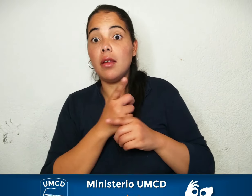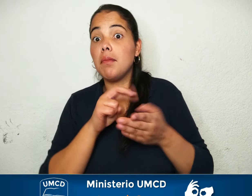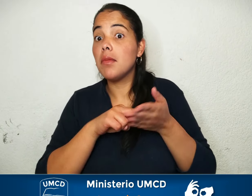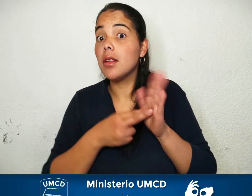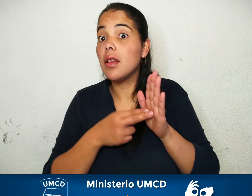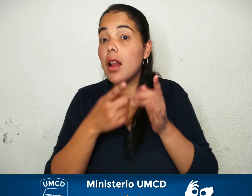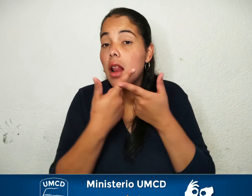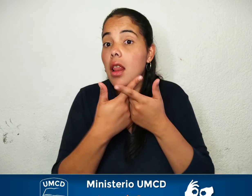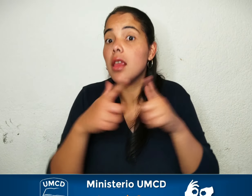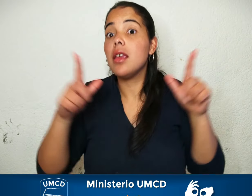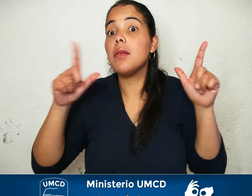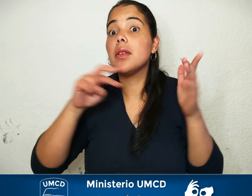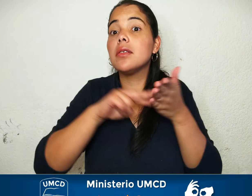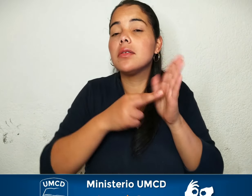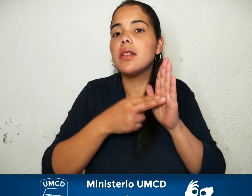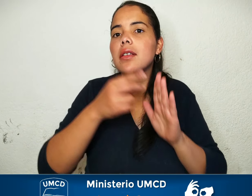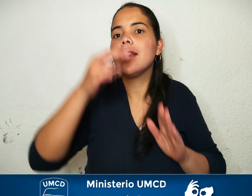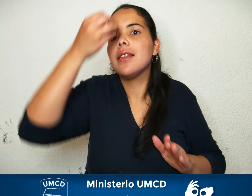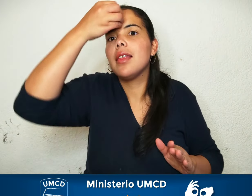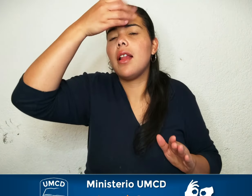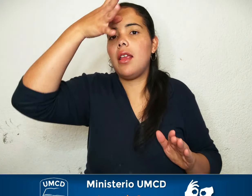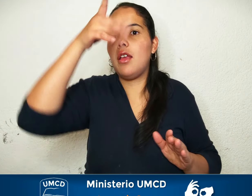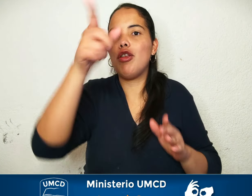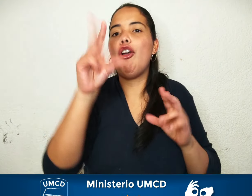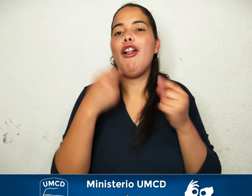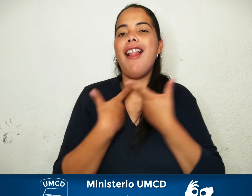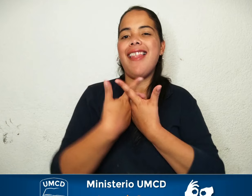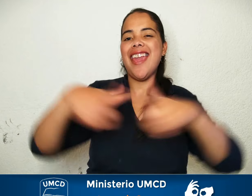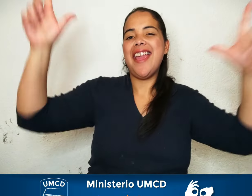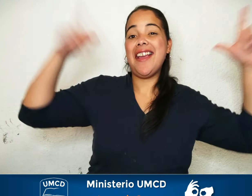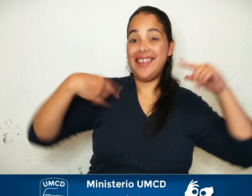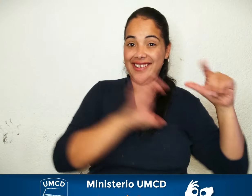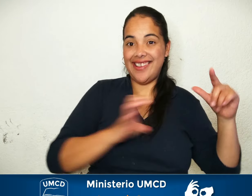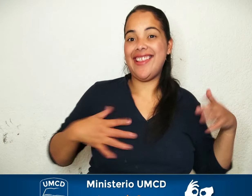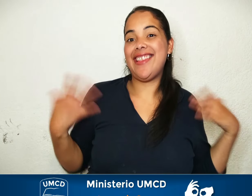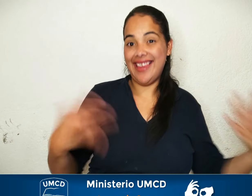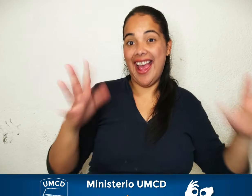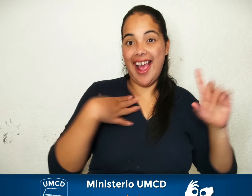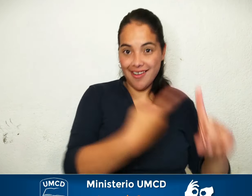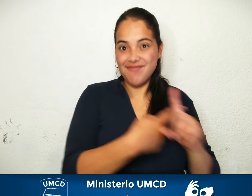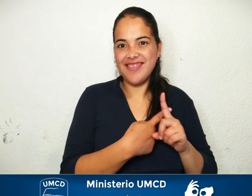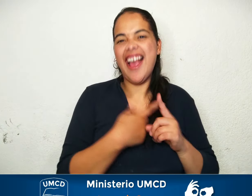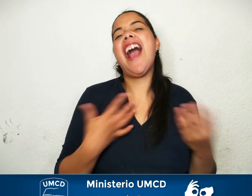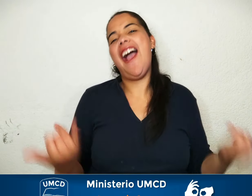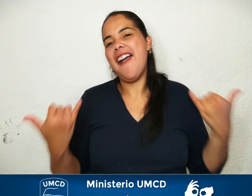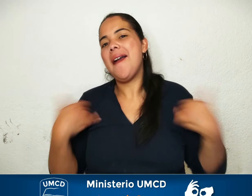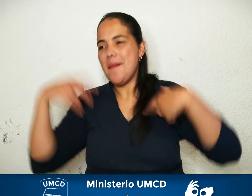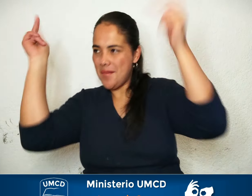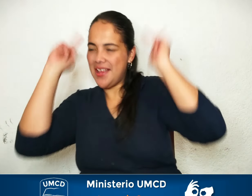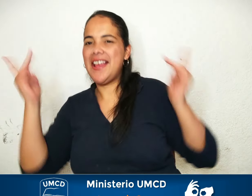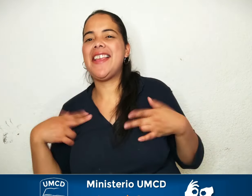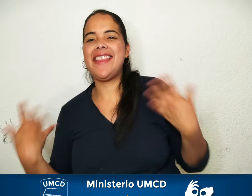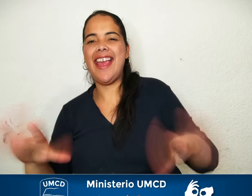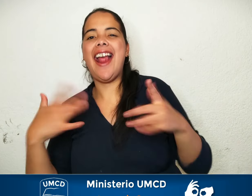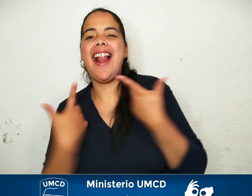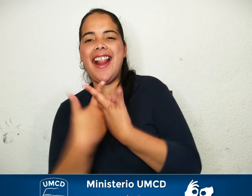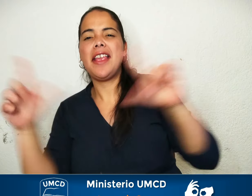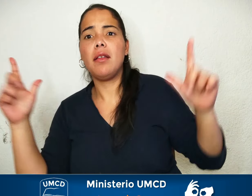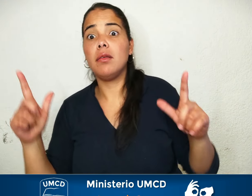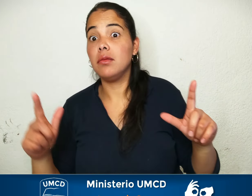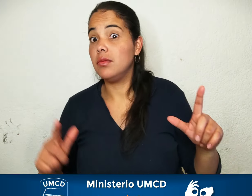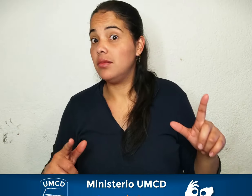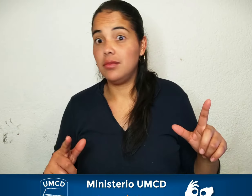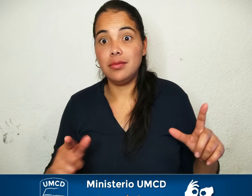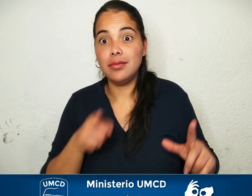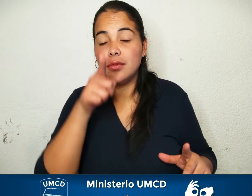La libertad debe ser usada sabiamente. Pero ¿qué pasa cuando esa libertad no es usada